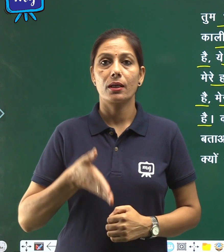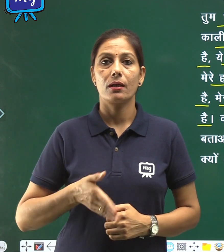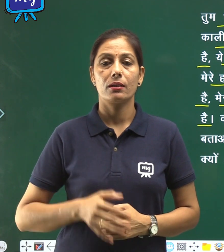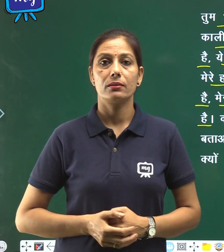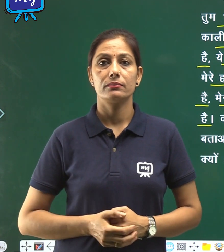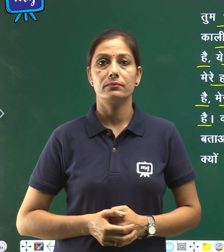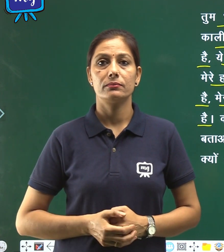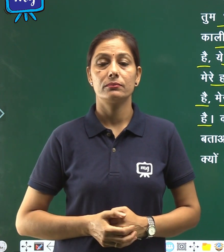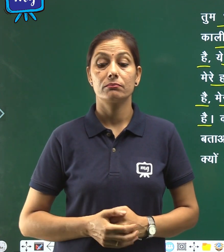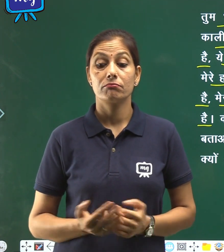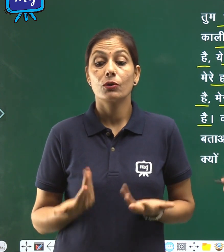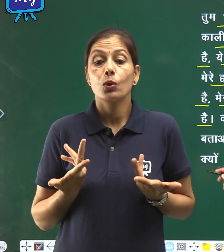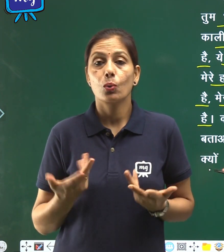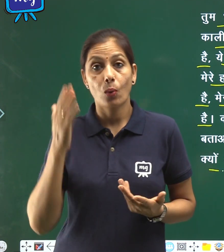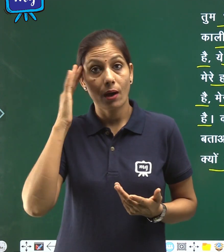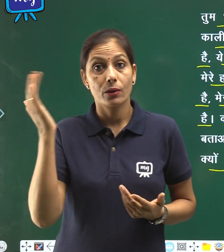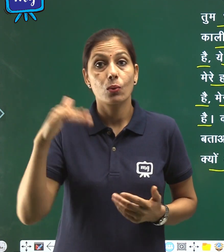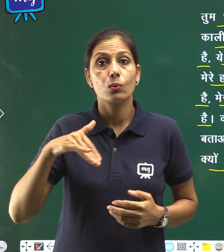यहाँ क्यों आई हो?